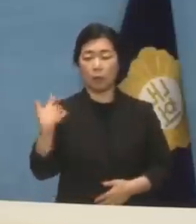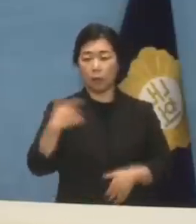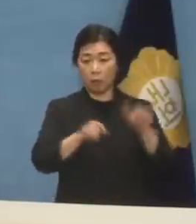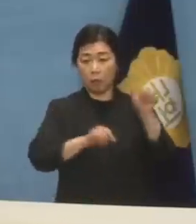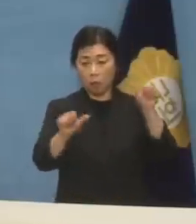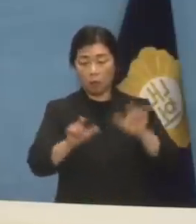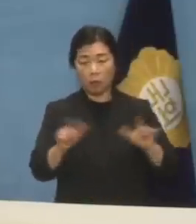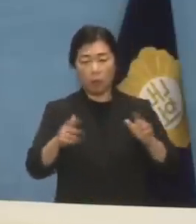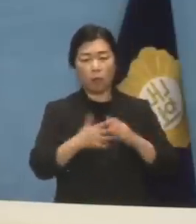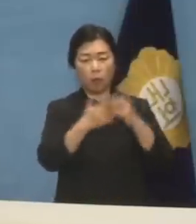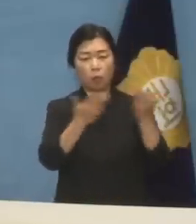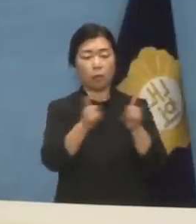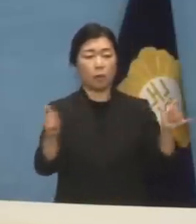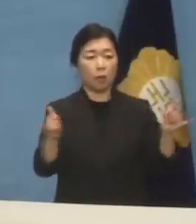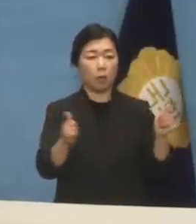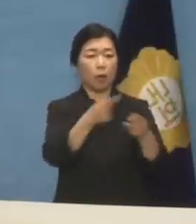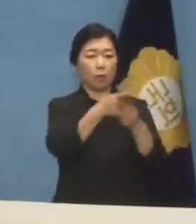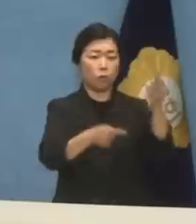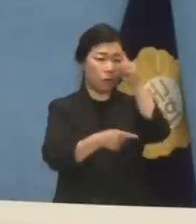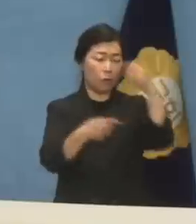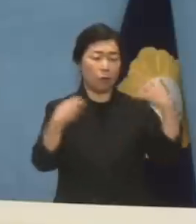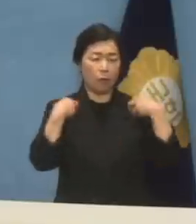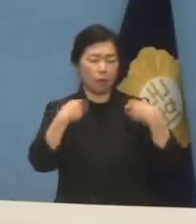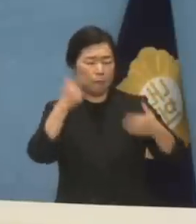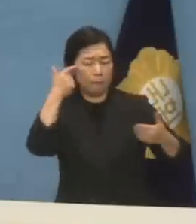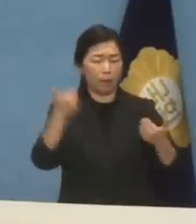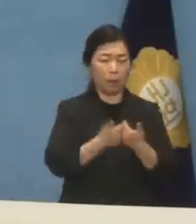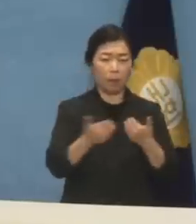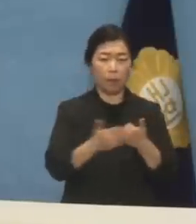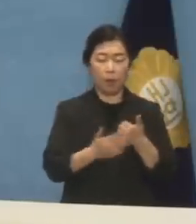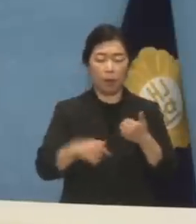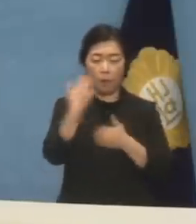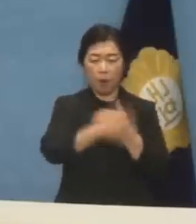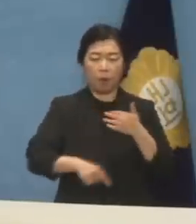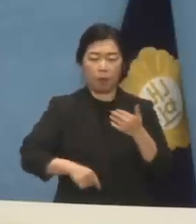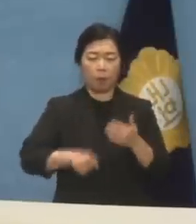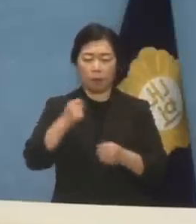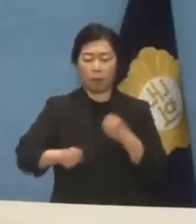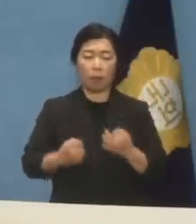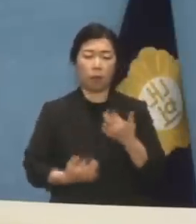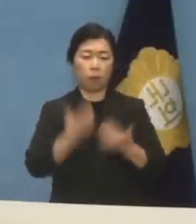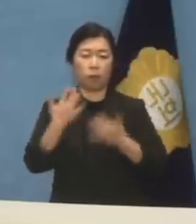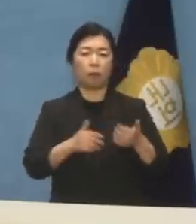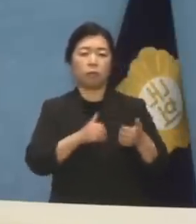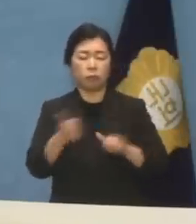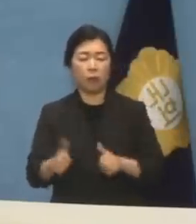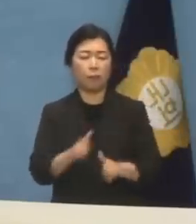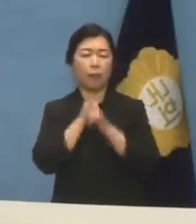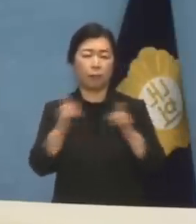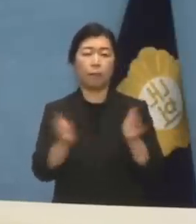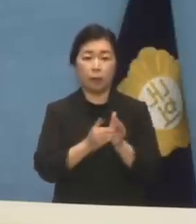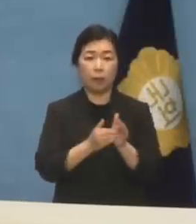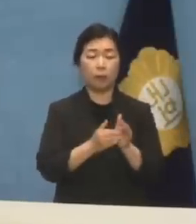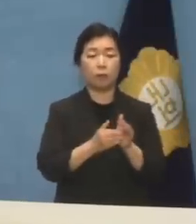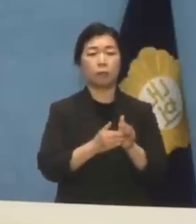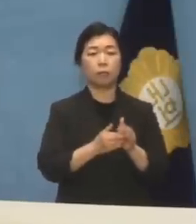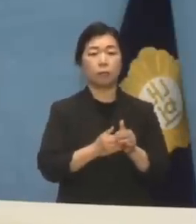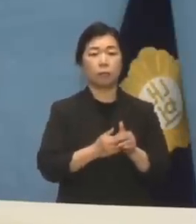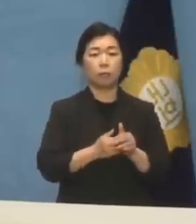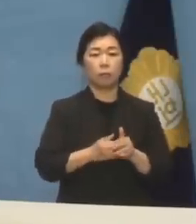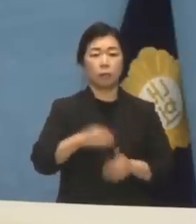양회동님이 윤석열 정권에 분신한가하며 생을 마감하였습니다. 천주교 사제들의 시국미사가